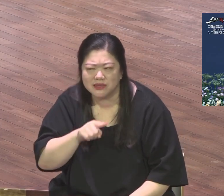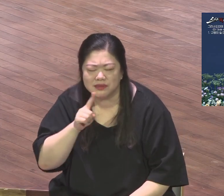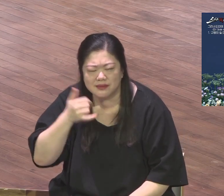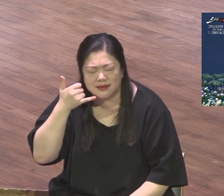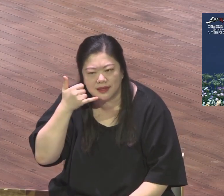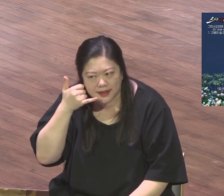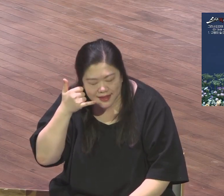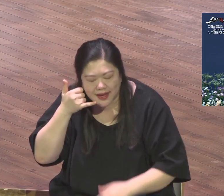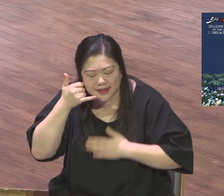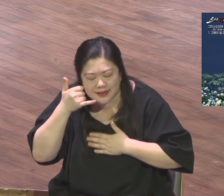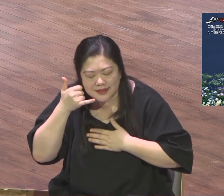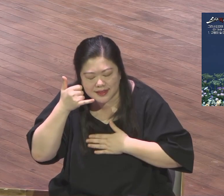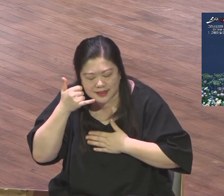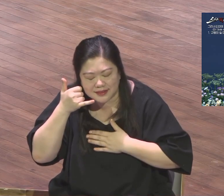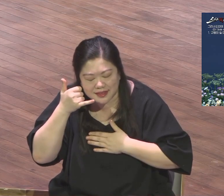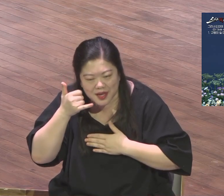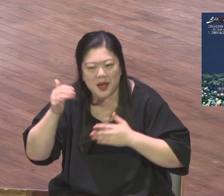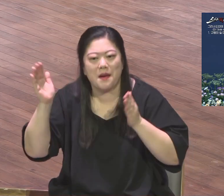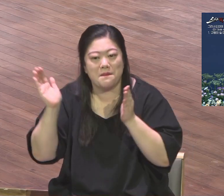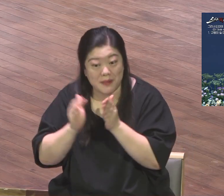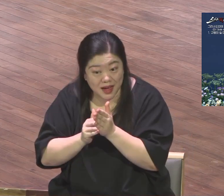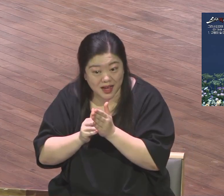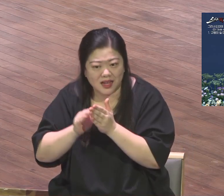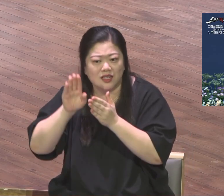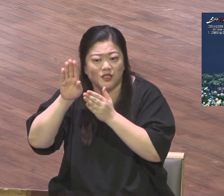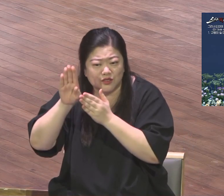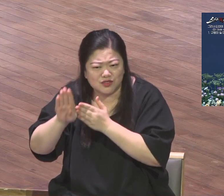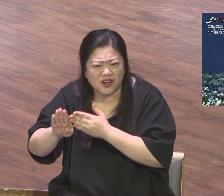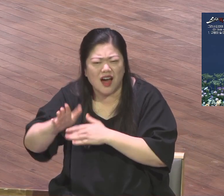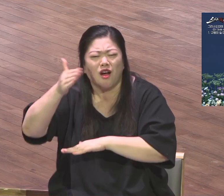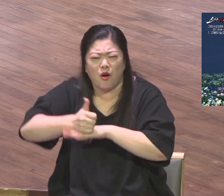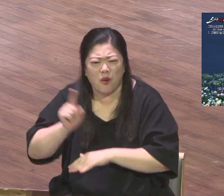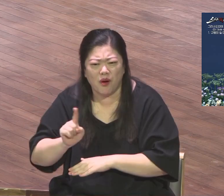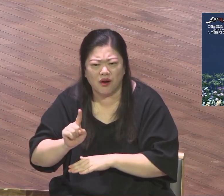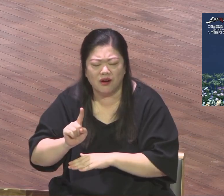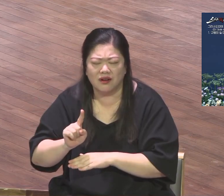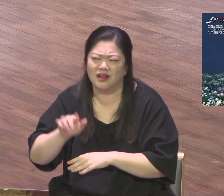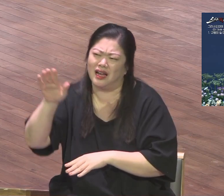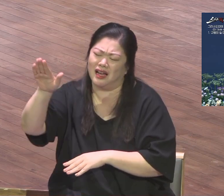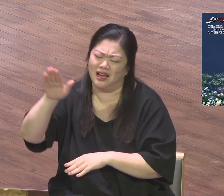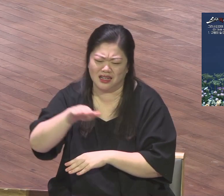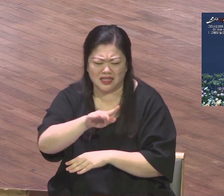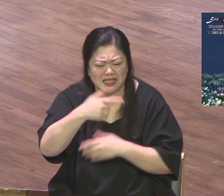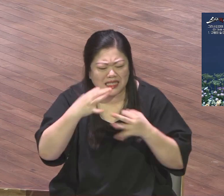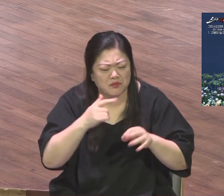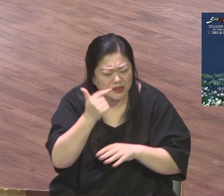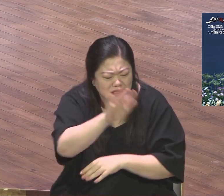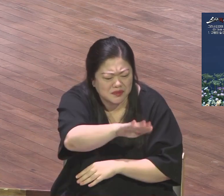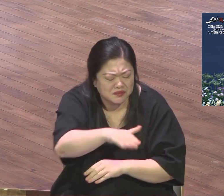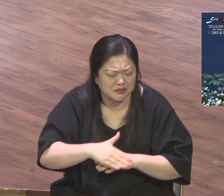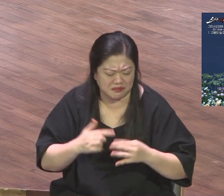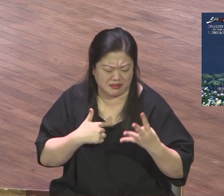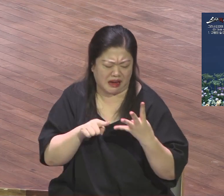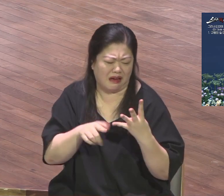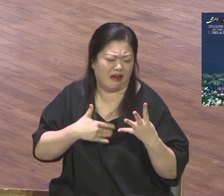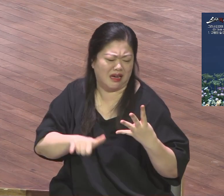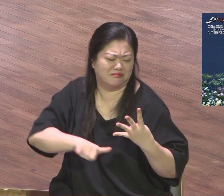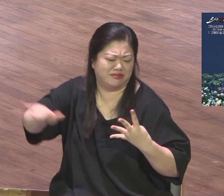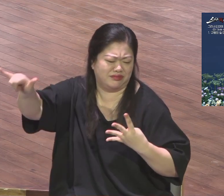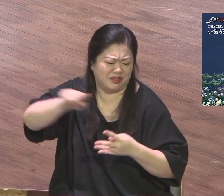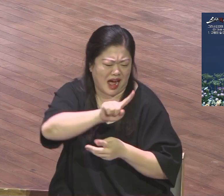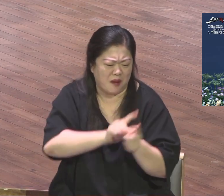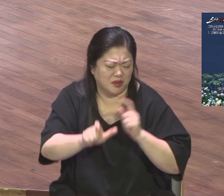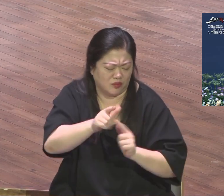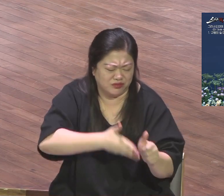6월 달에 마지막 주에는 또 집회가 있는데 결론이 뭐냐면은 그때 한번 도우셔야 되겠습니다. 제가